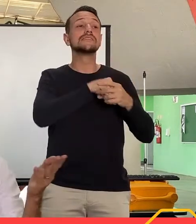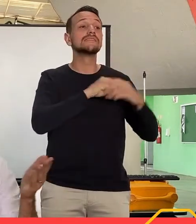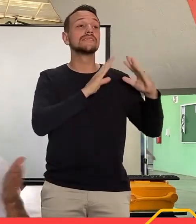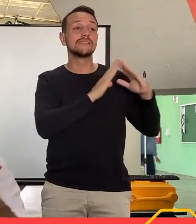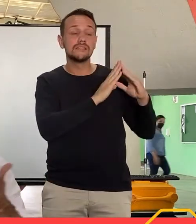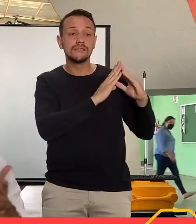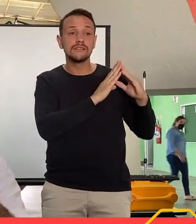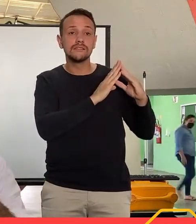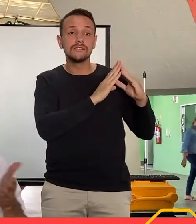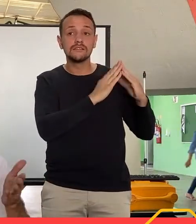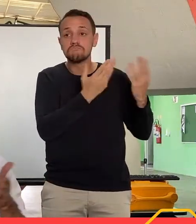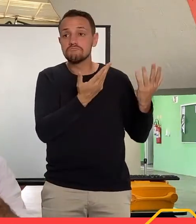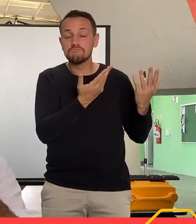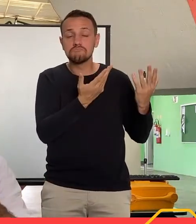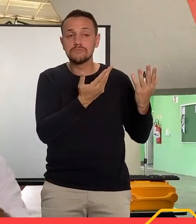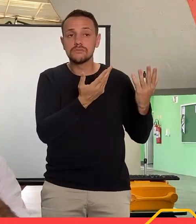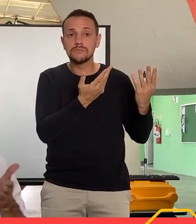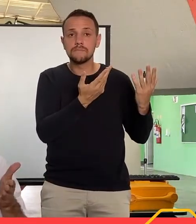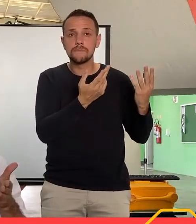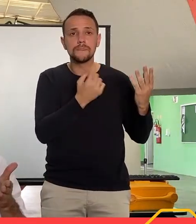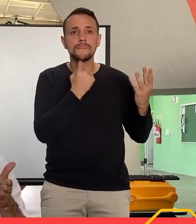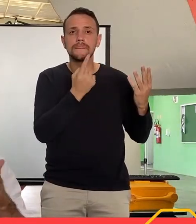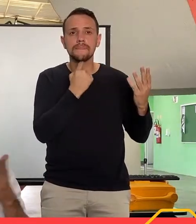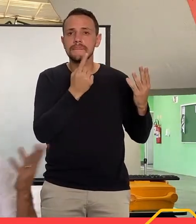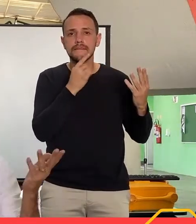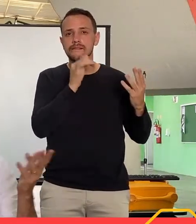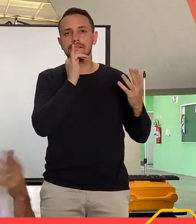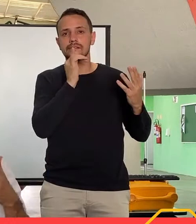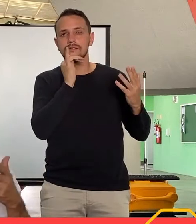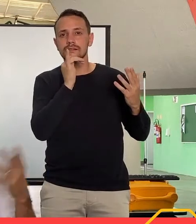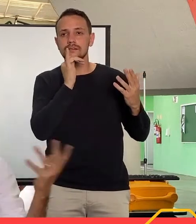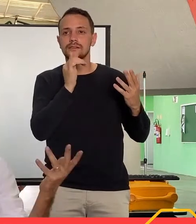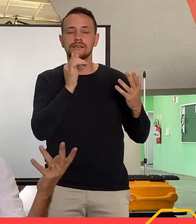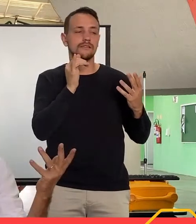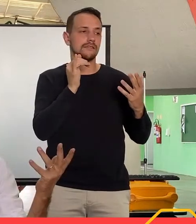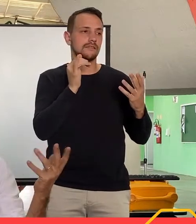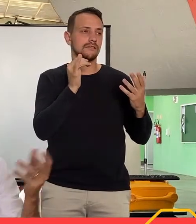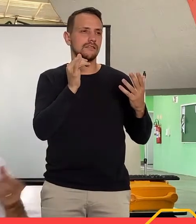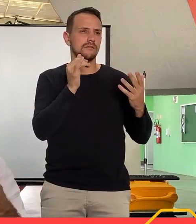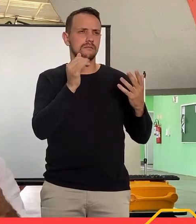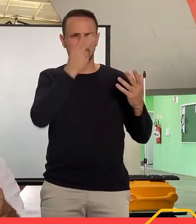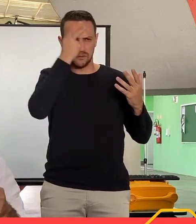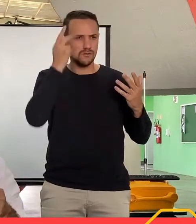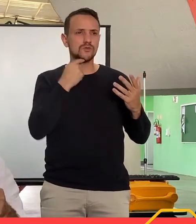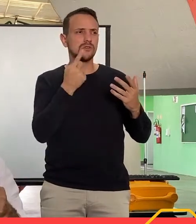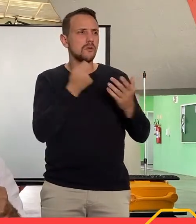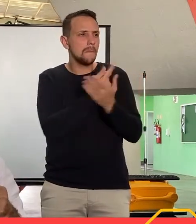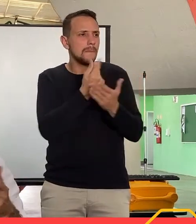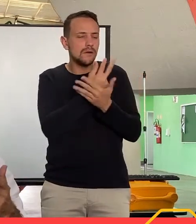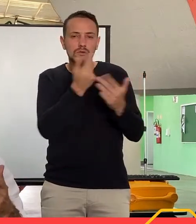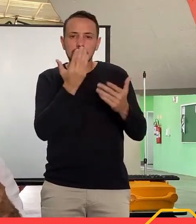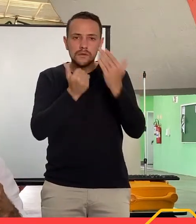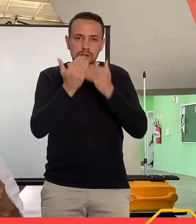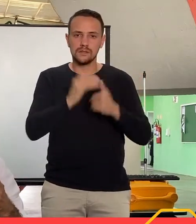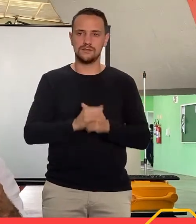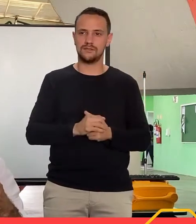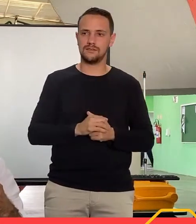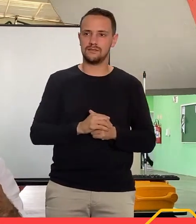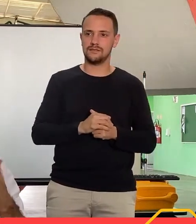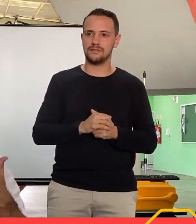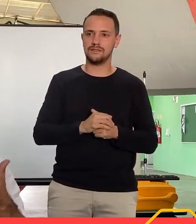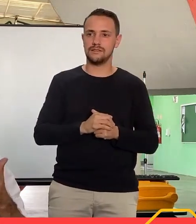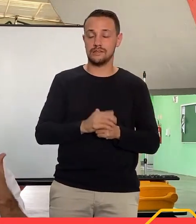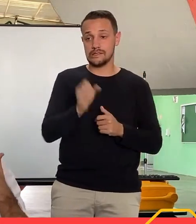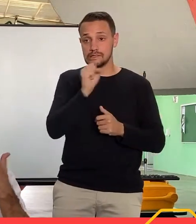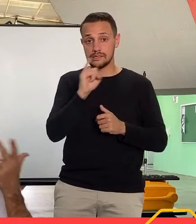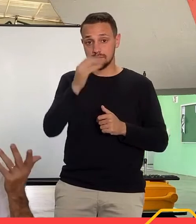No momento em que ninguém consegue renda para comer, né? As pessoas estão na rua. Né? Então, mandar um filho para a escola não é